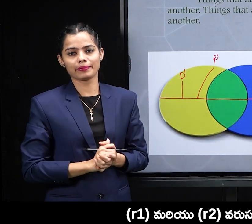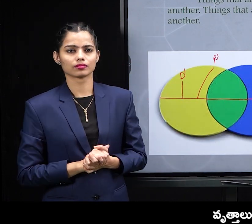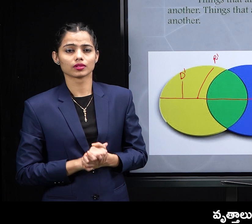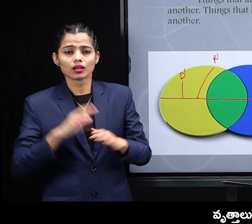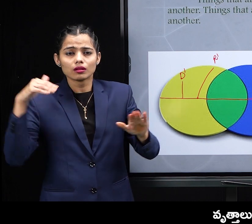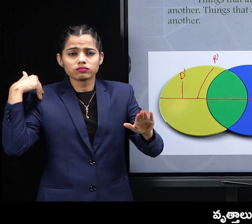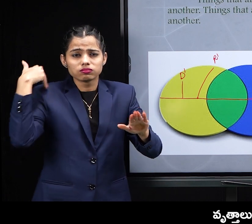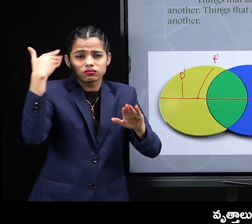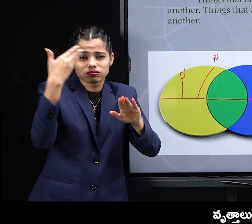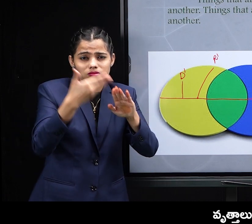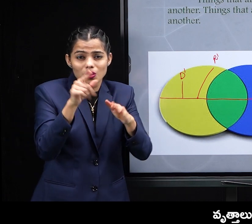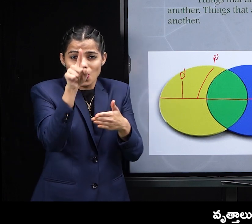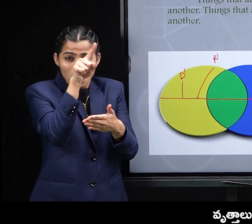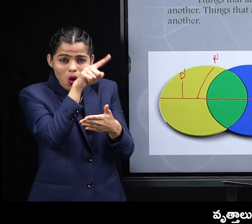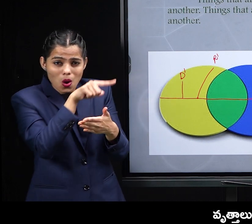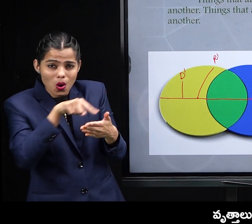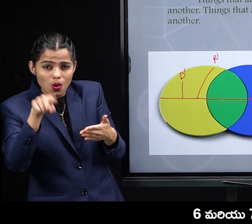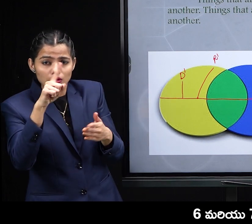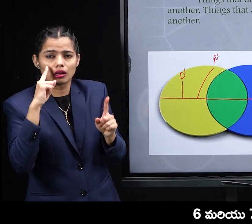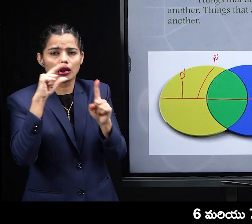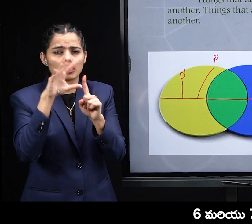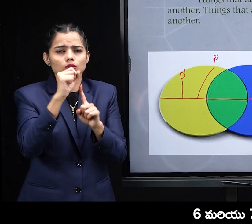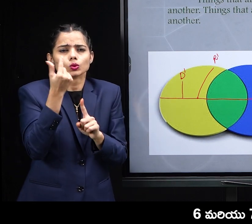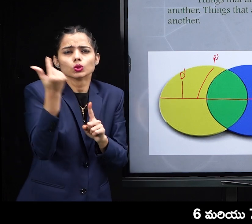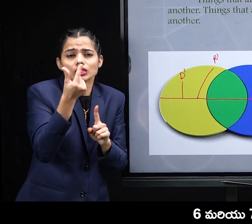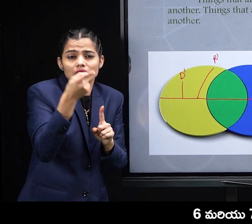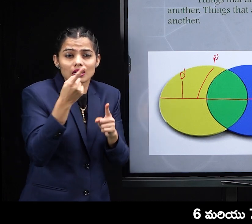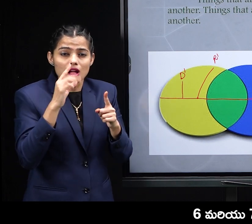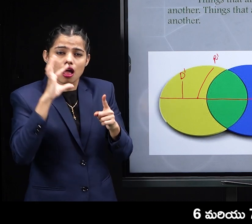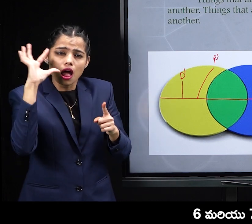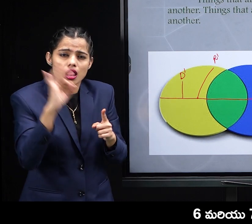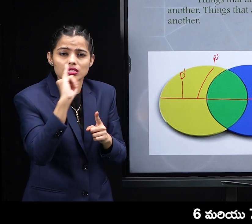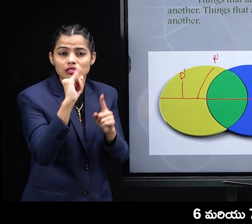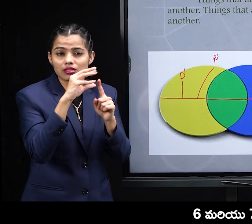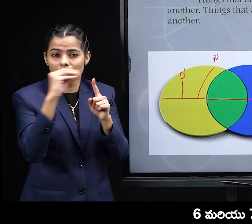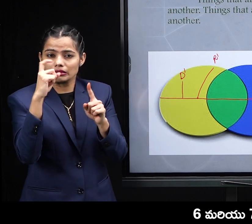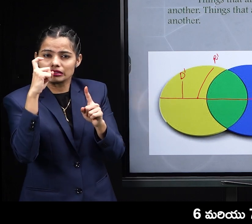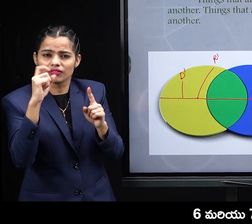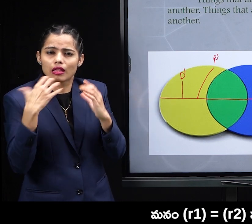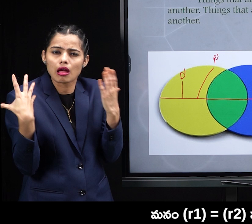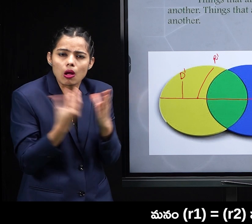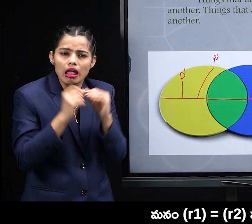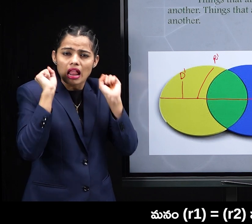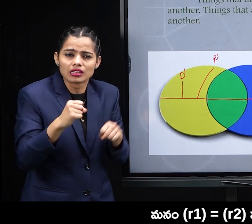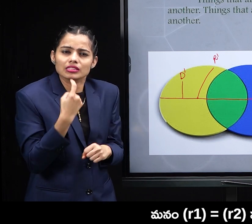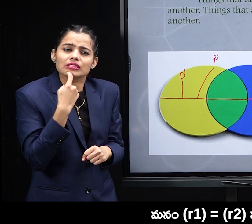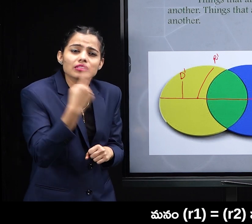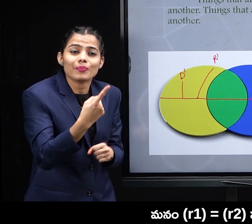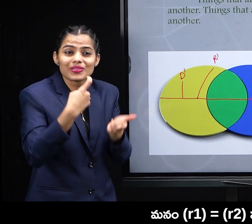விருத்தாலும் ஒக்கேலா உண்டை காபட்டி 6 மரியு 7 சித்தான் தாலணும் உபயோகின்சி மனம் R1 is equal to